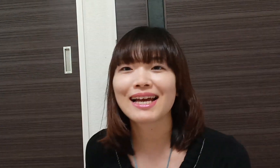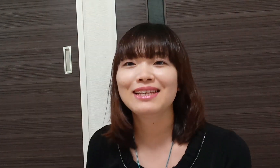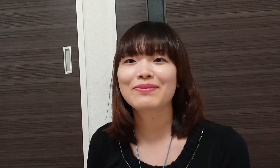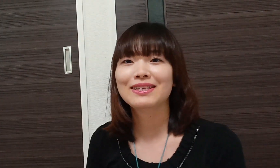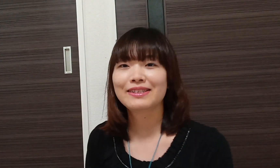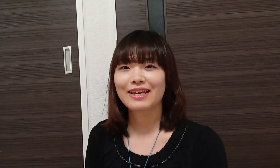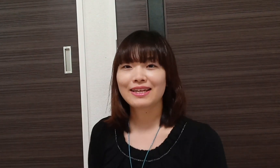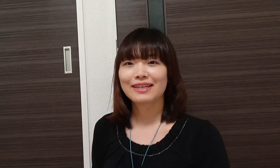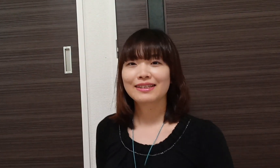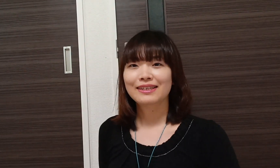りますね。